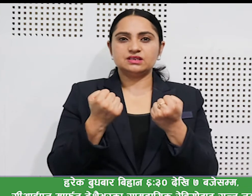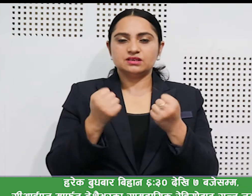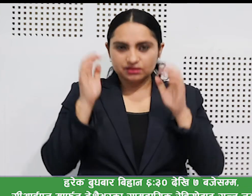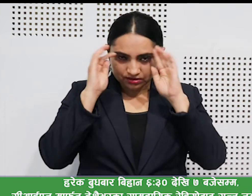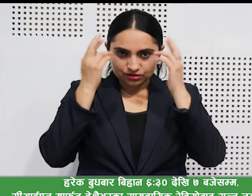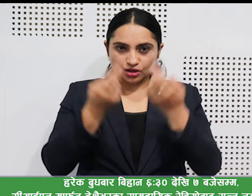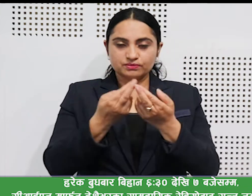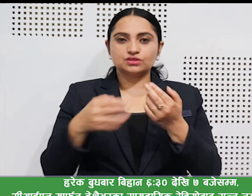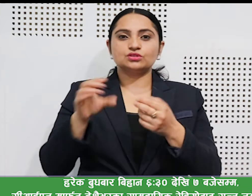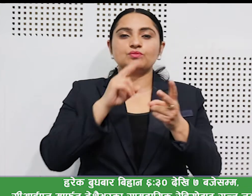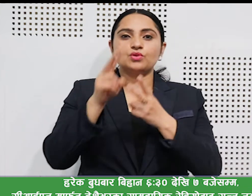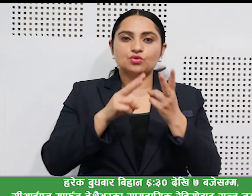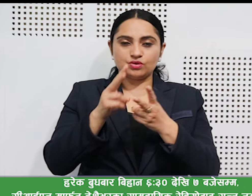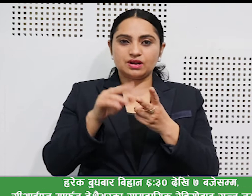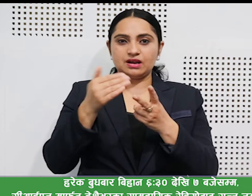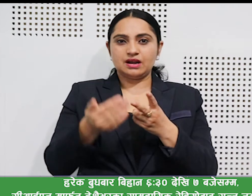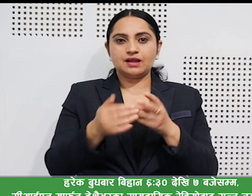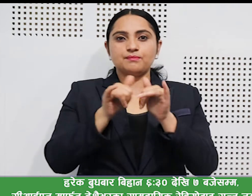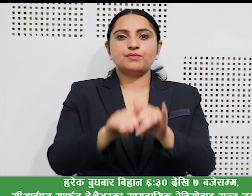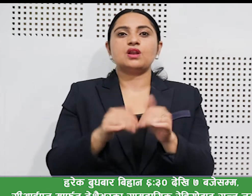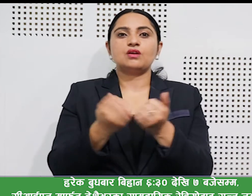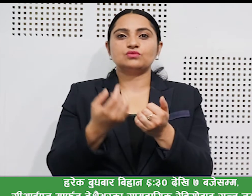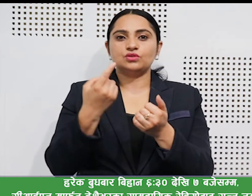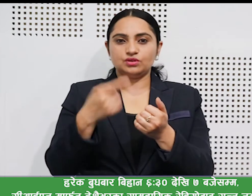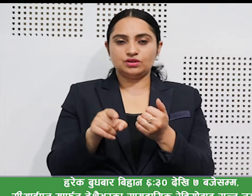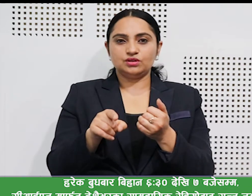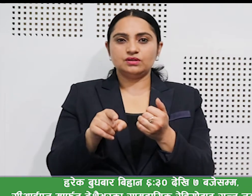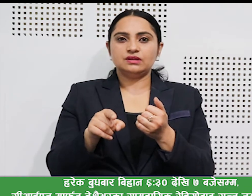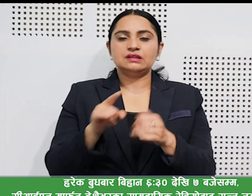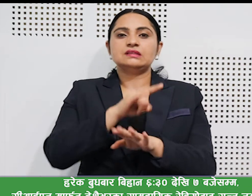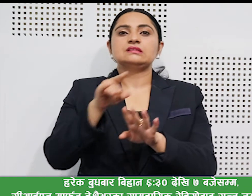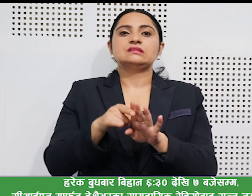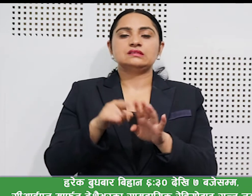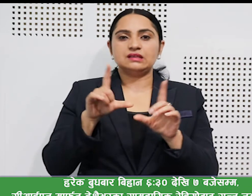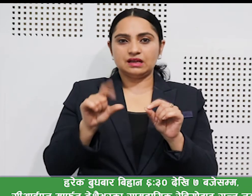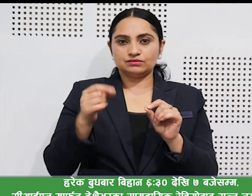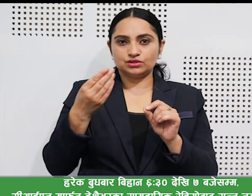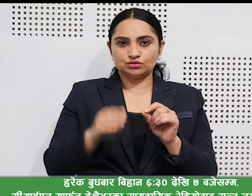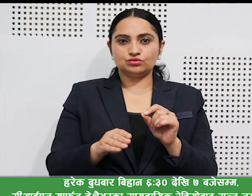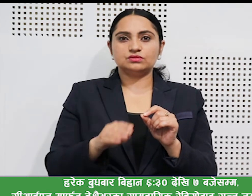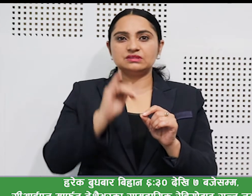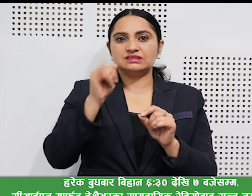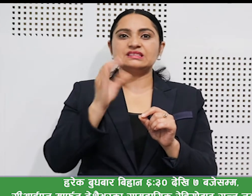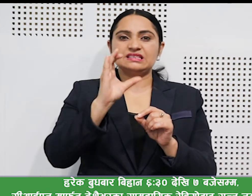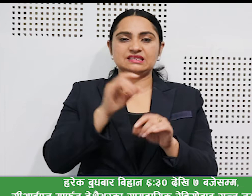संरक्षण सबै कुरालाई यो आस्पेक्टलाई चाहिँ कभर गर्ने गरी चाहिँ एउटा जेसीको स्ट्राटेजी नै हामीले आवश्यक महसुस गरेर जेसी